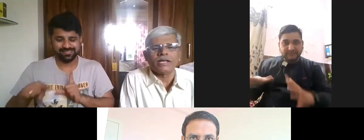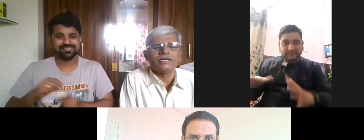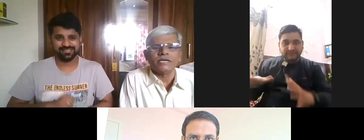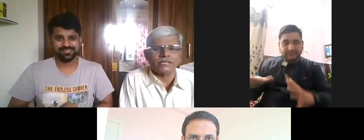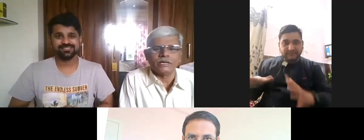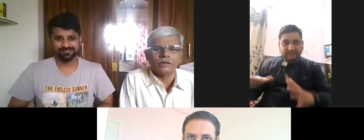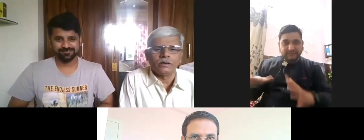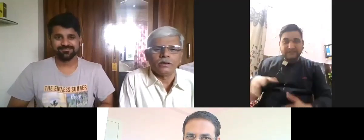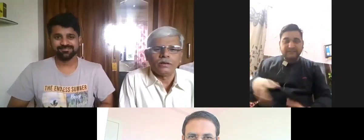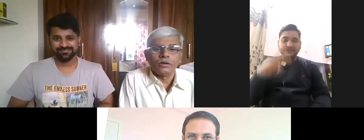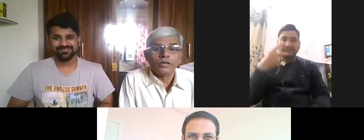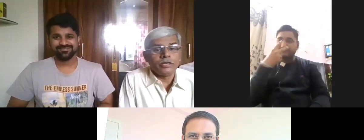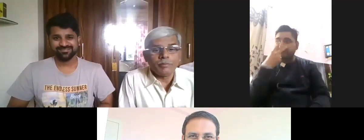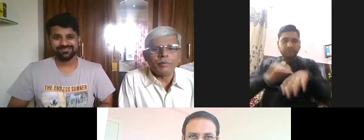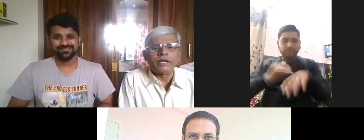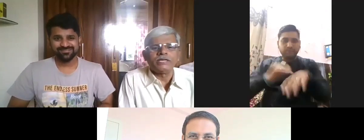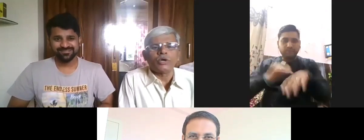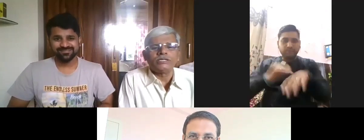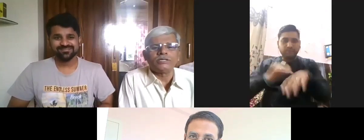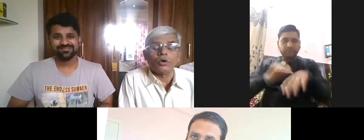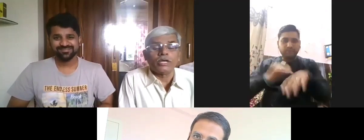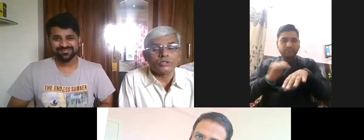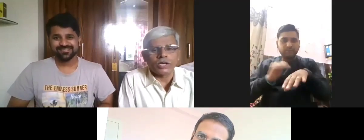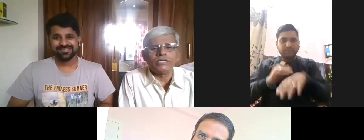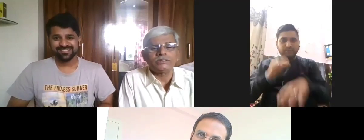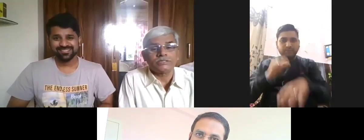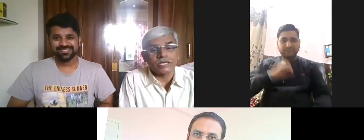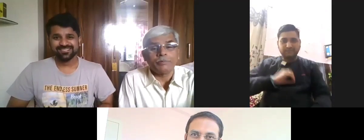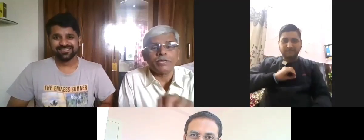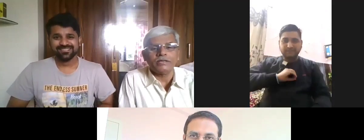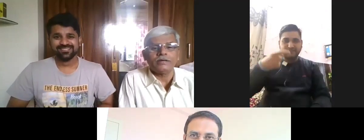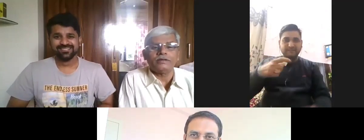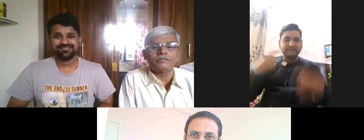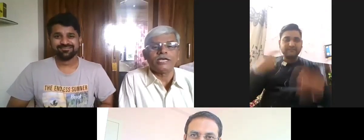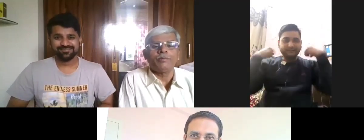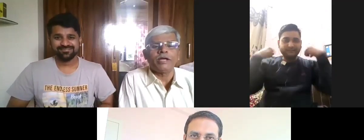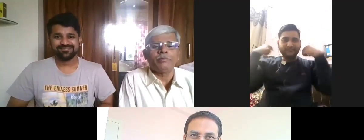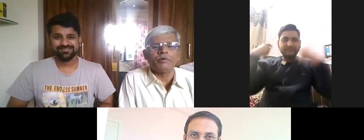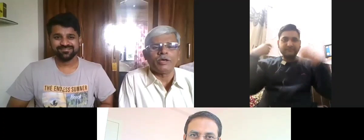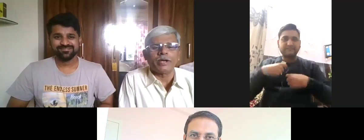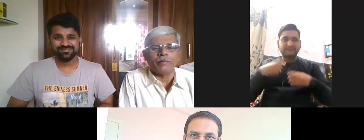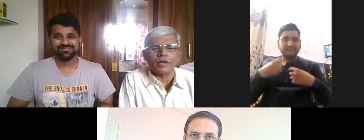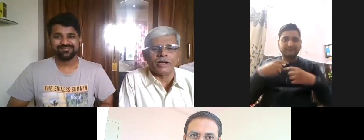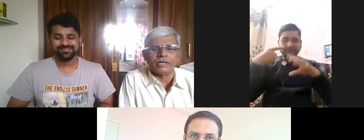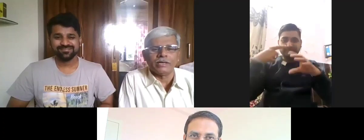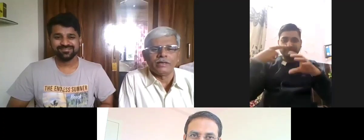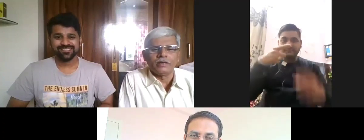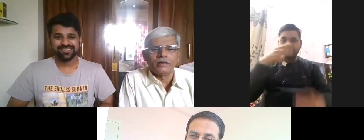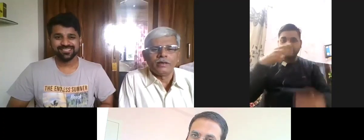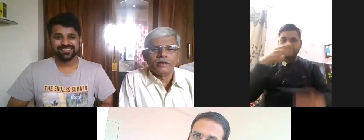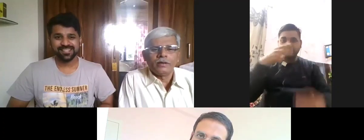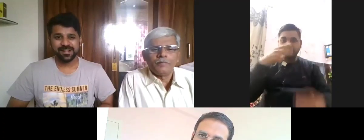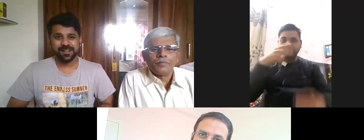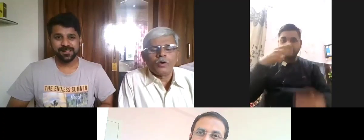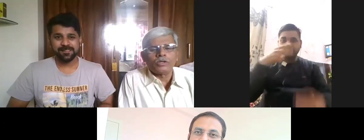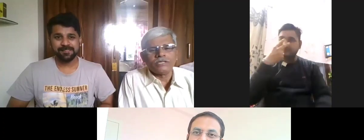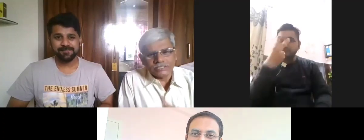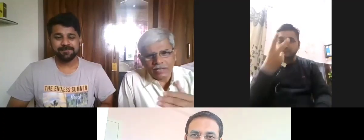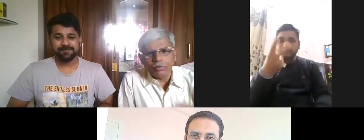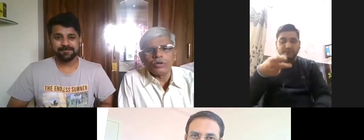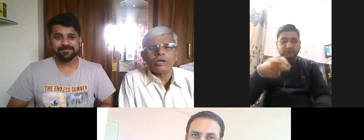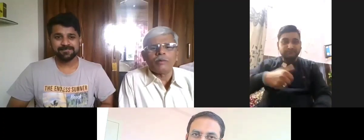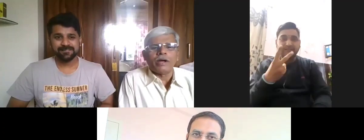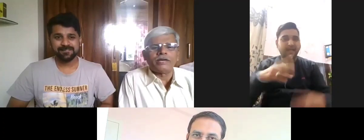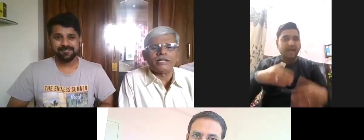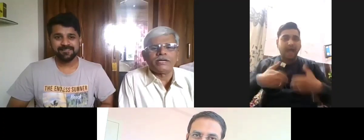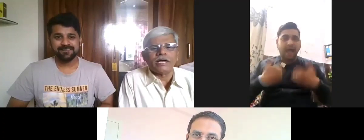नॉर्मल लड़का नहीं चाहिए, ये मेरी बेटी की चॉइस थी, और ये चॉइस सही पे सही मायने में वहीं पे काम पे आ गए। और जैसे